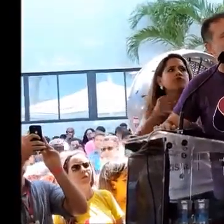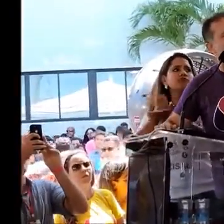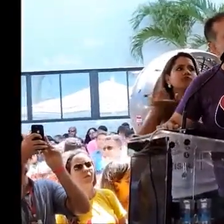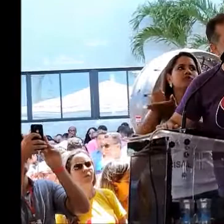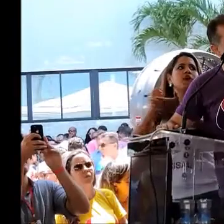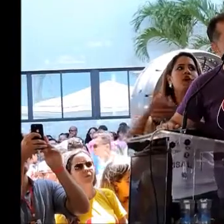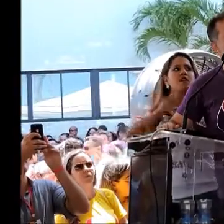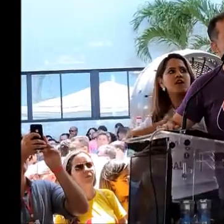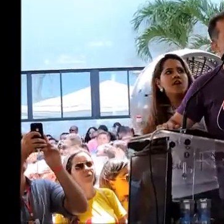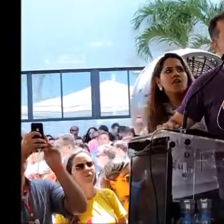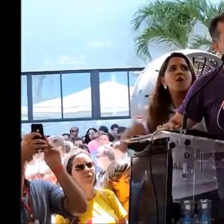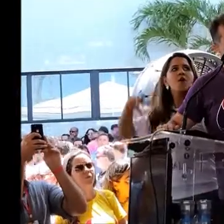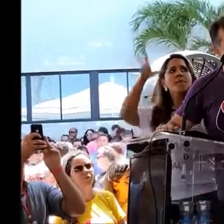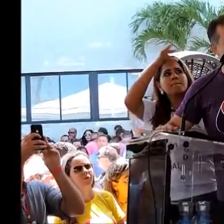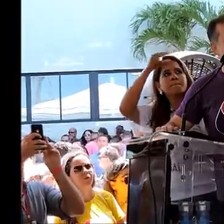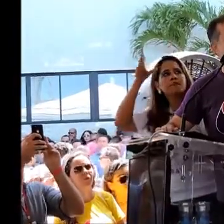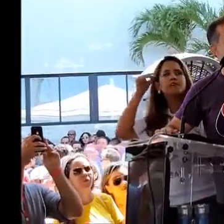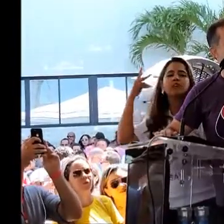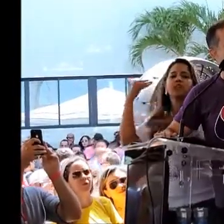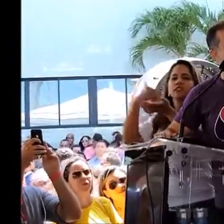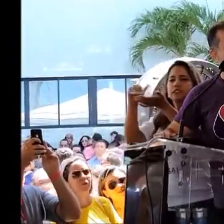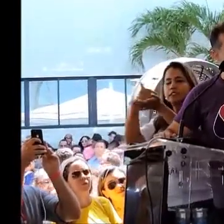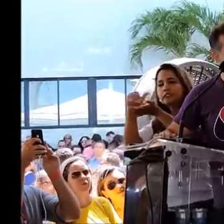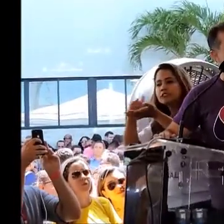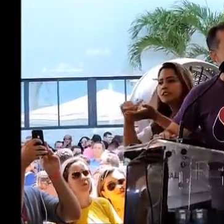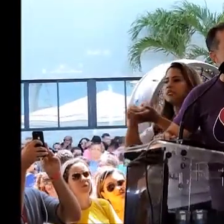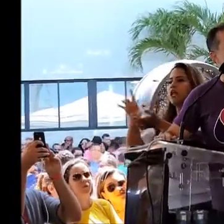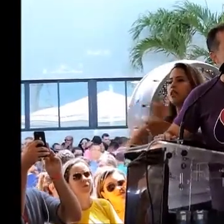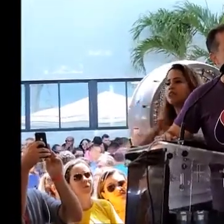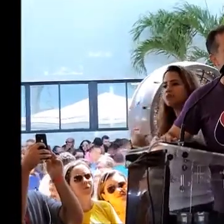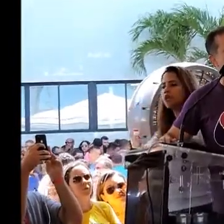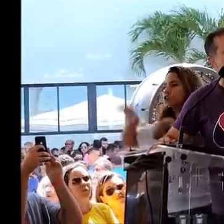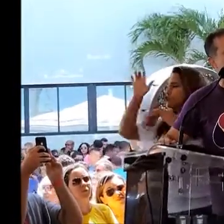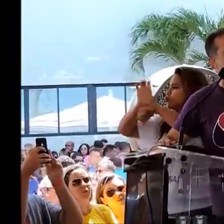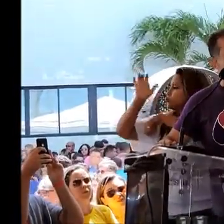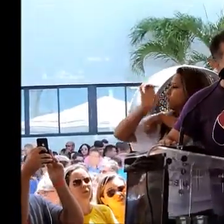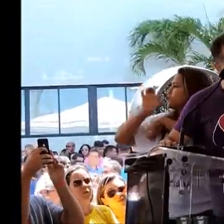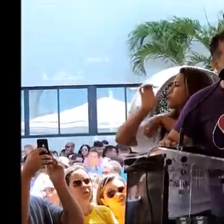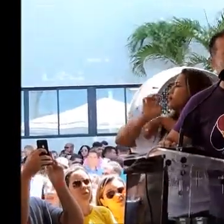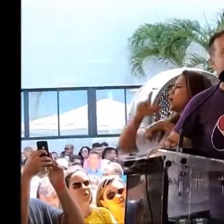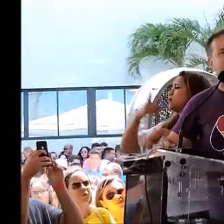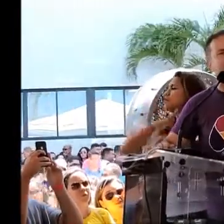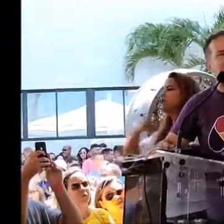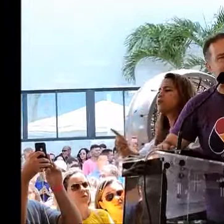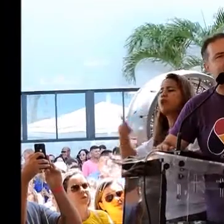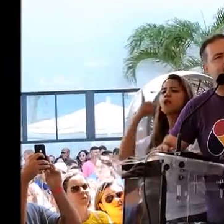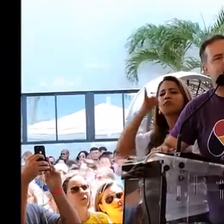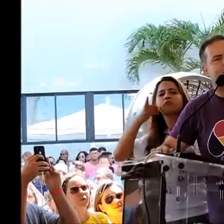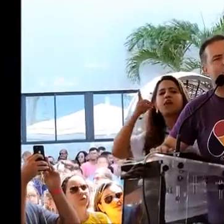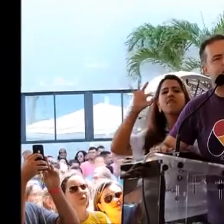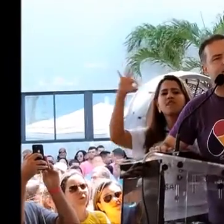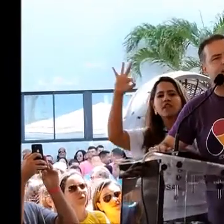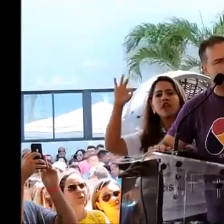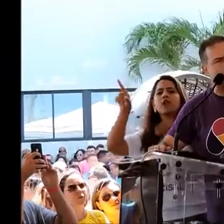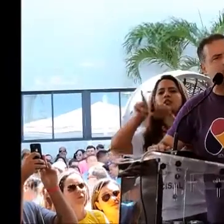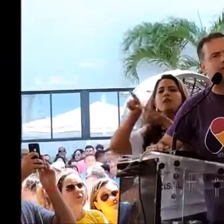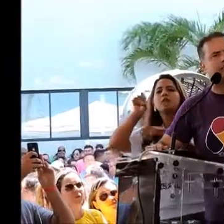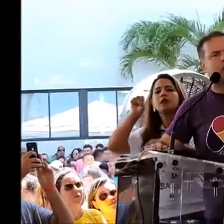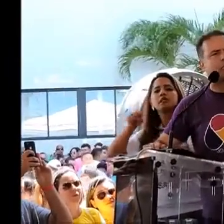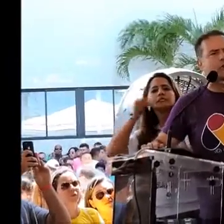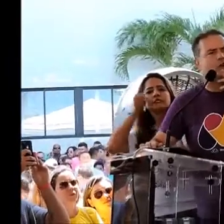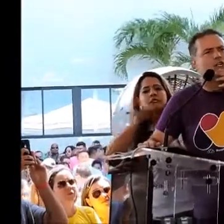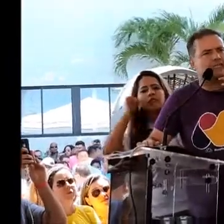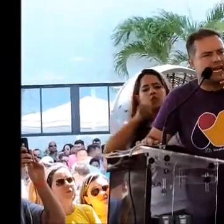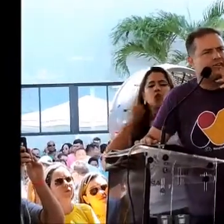vereadores, de prefeitos, secretários, deputados estaduais, deputados federais e senadores,